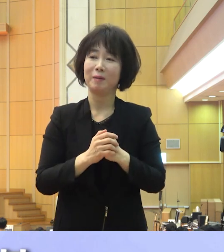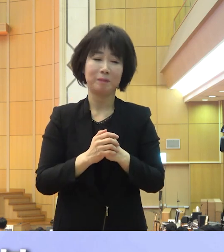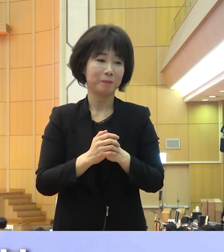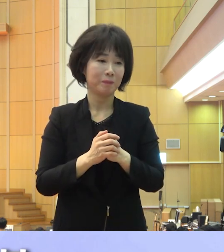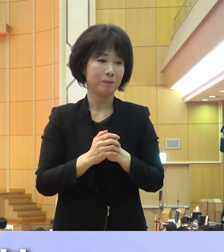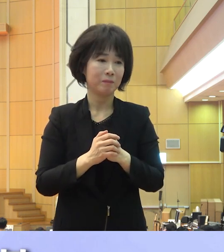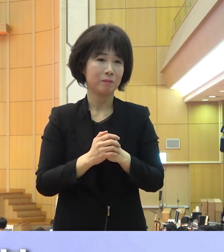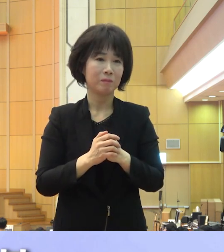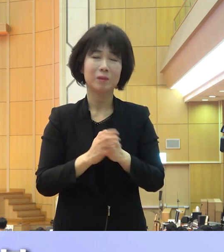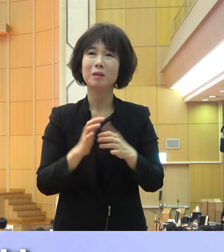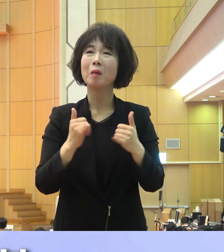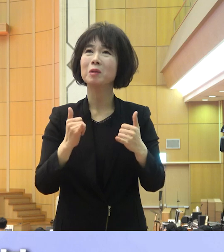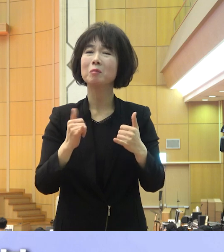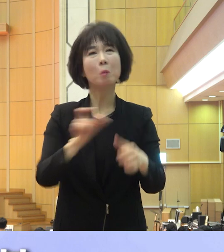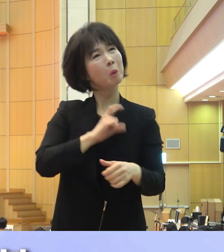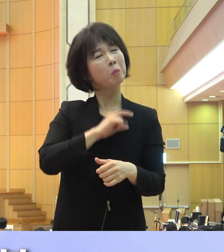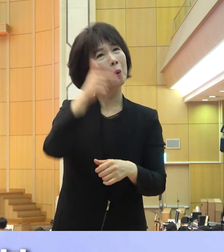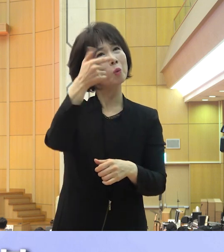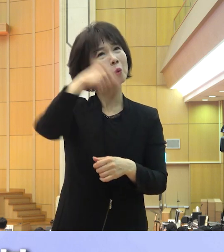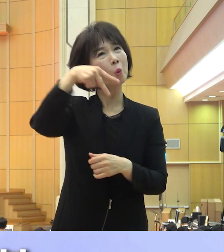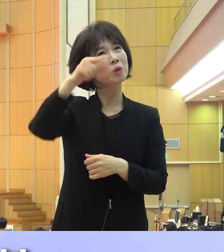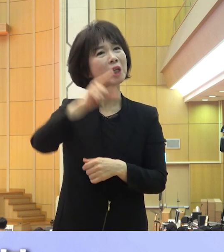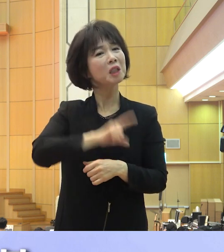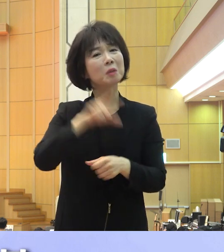사람들은 왜 녹산교회인지는 모르지.